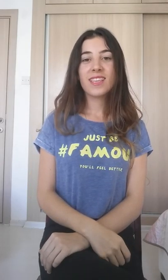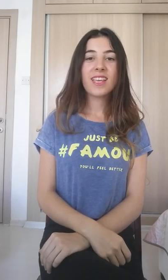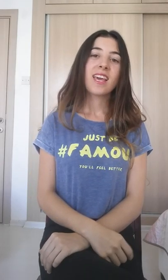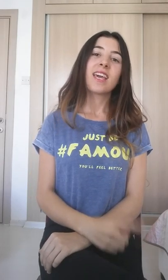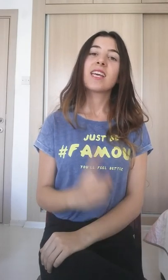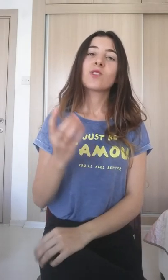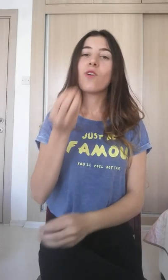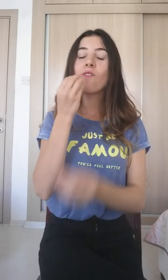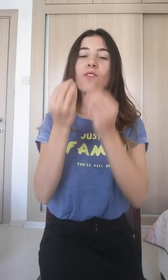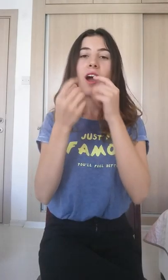bekliyorum. İlk sofra